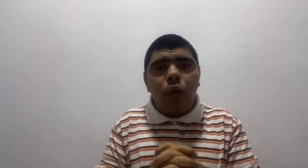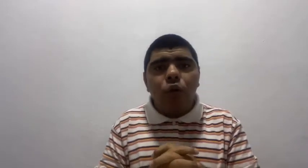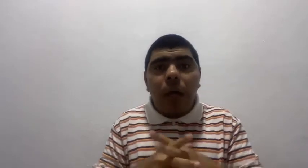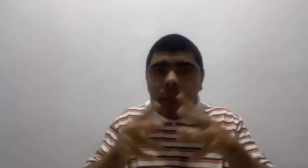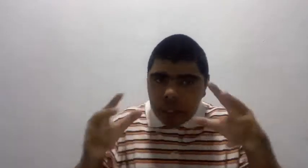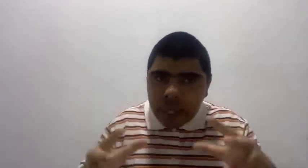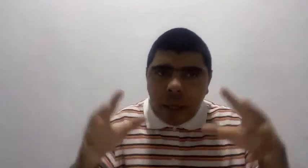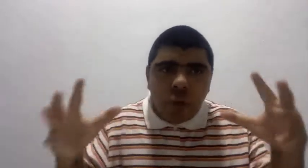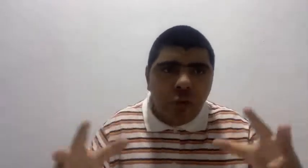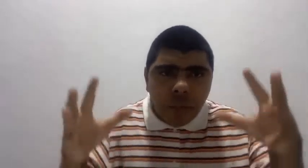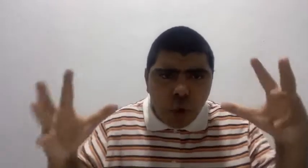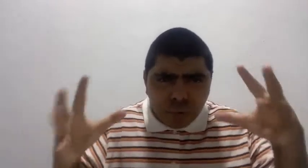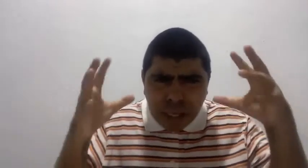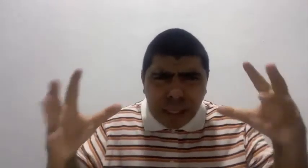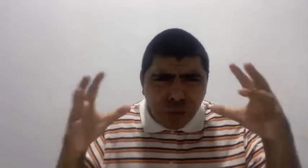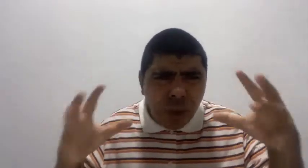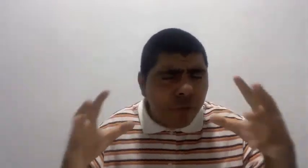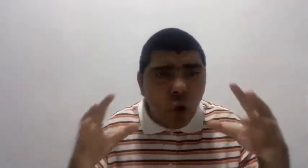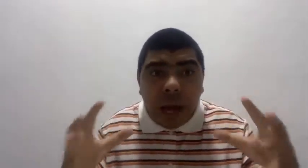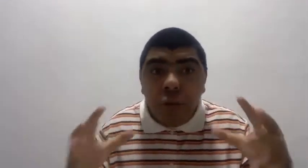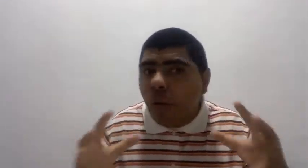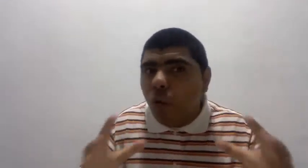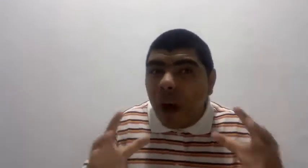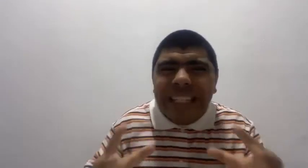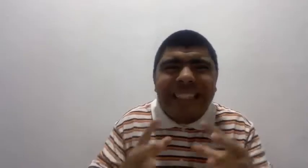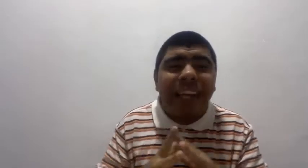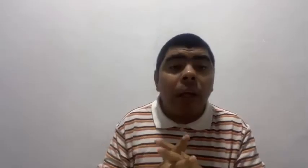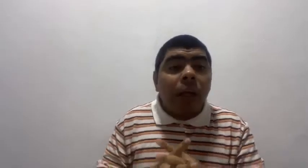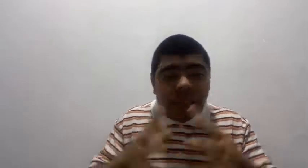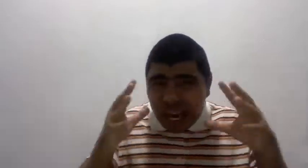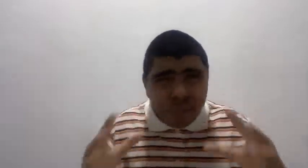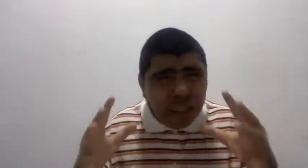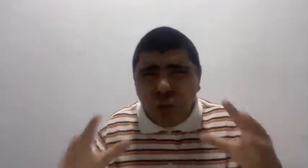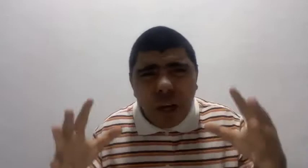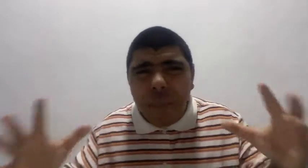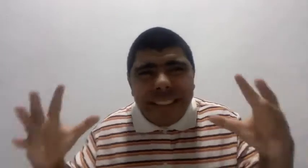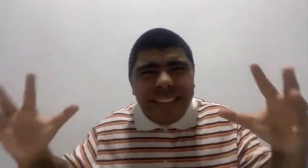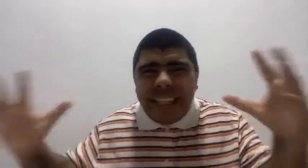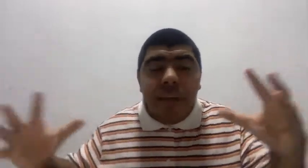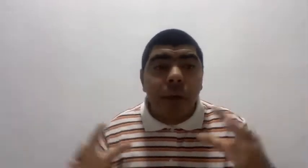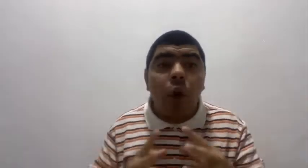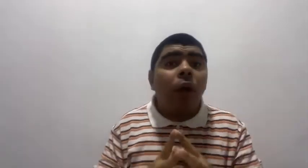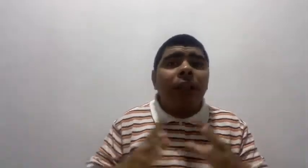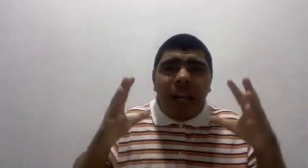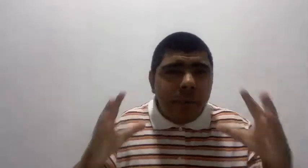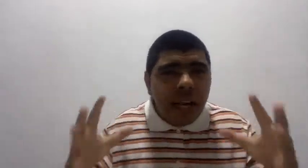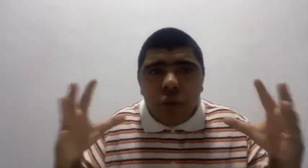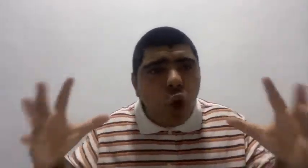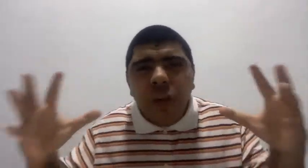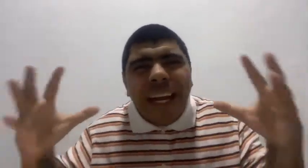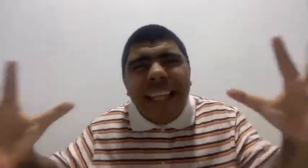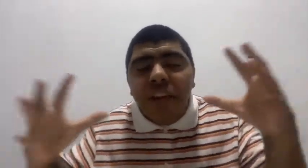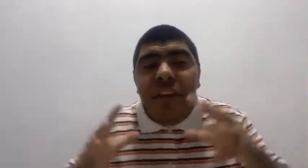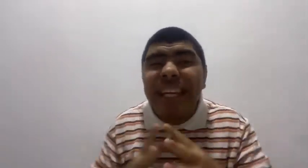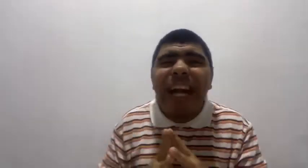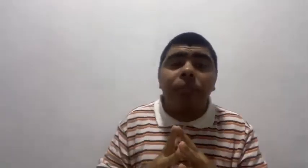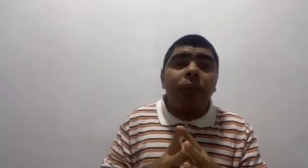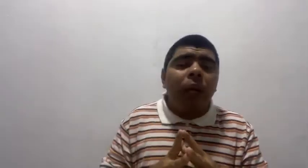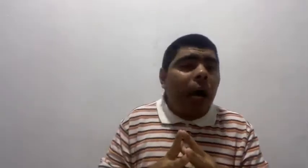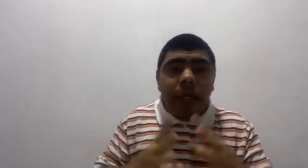Aleluya. Y en eso estamos tratando de enfocarnos fuerte. De hablar solamente de Dios. De hablar cosas que edifican. Aleluya.